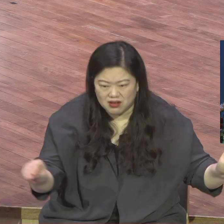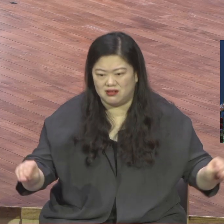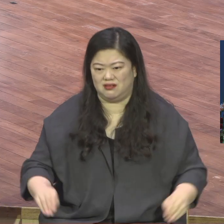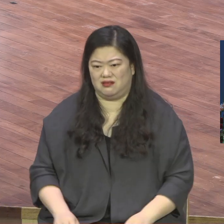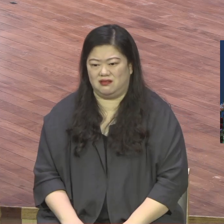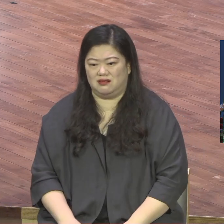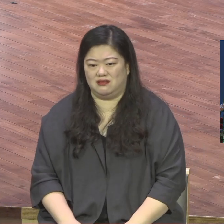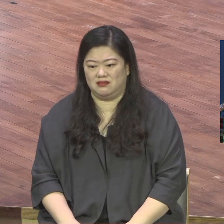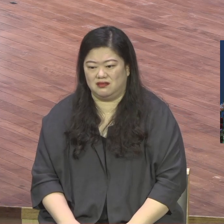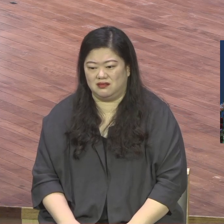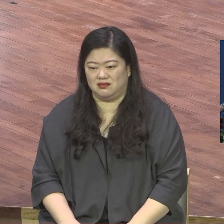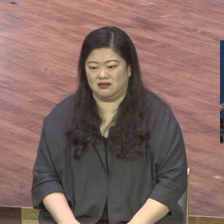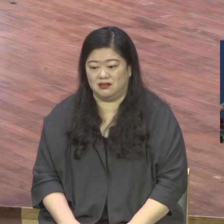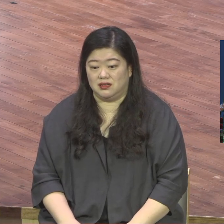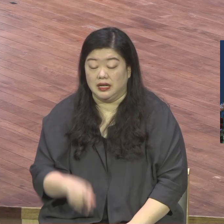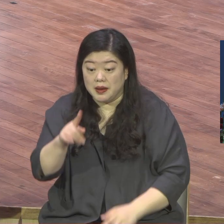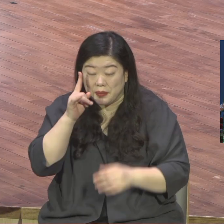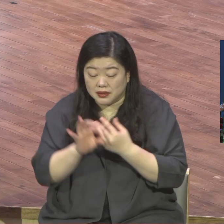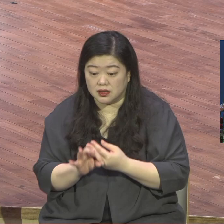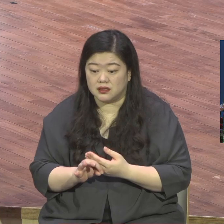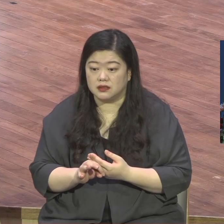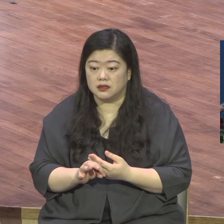두면요 자기도 죽어요.